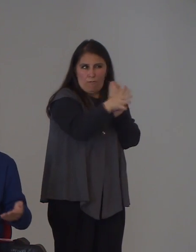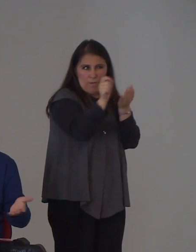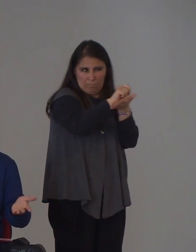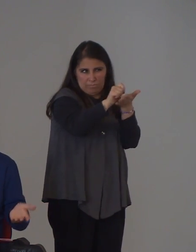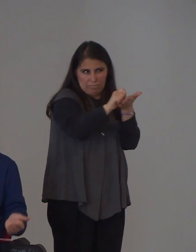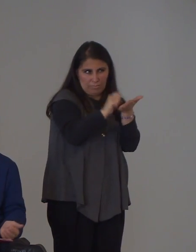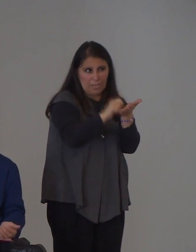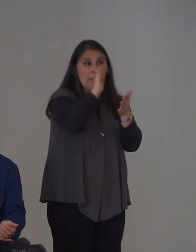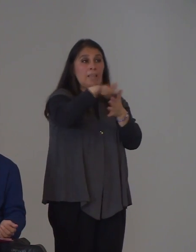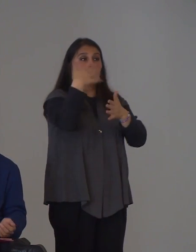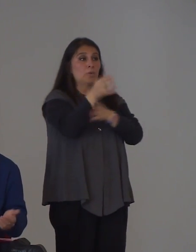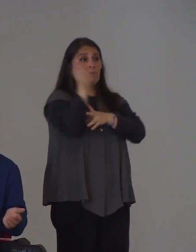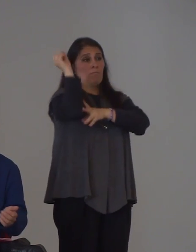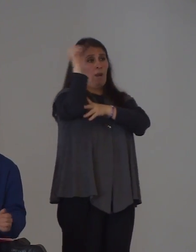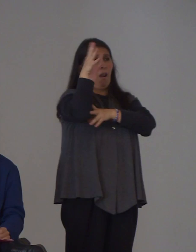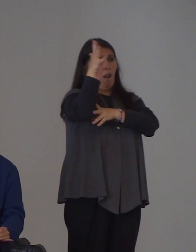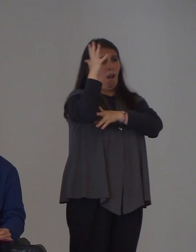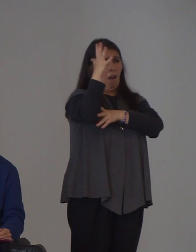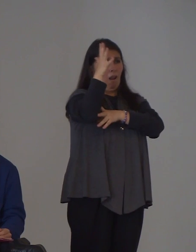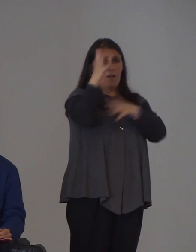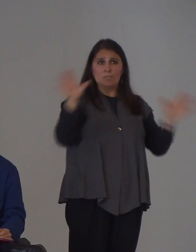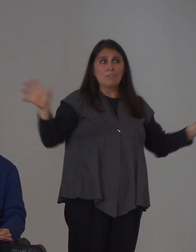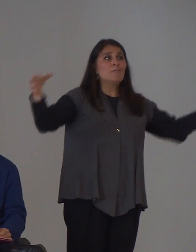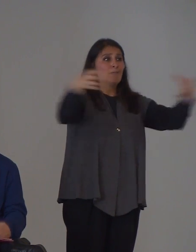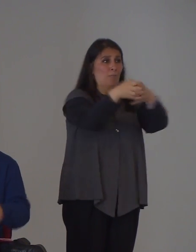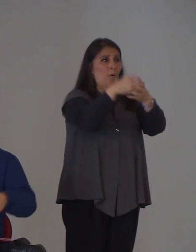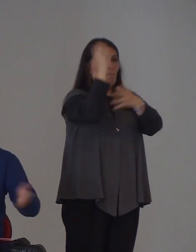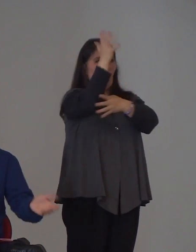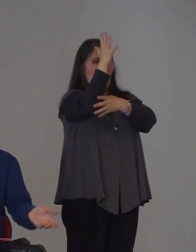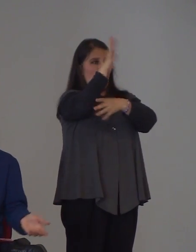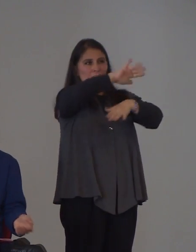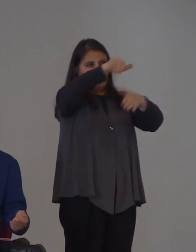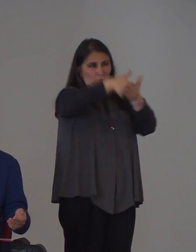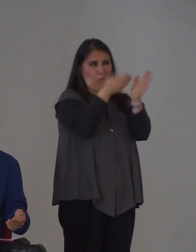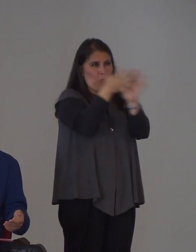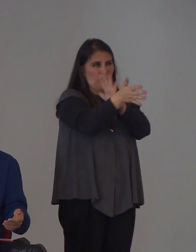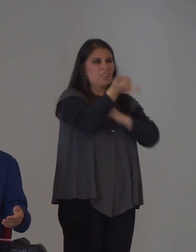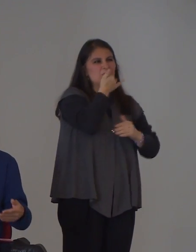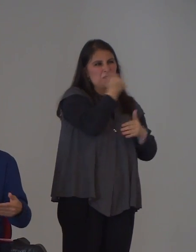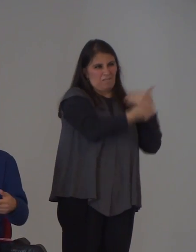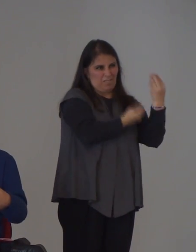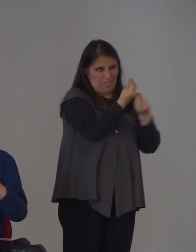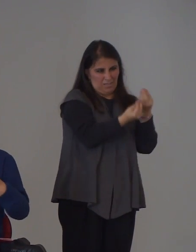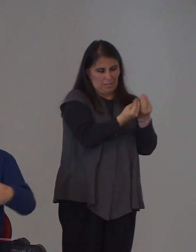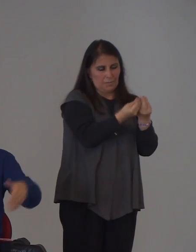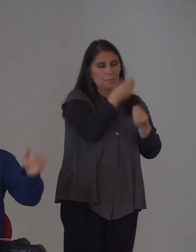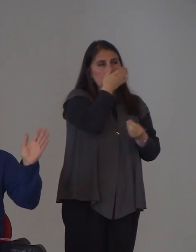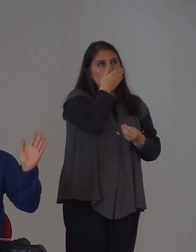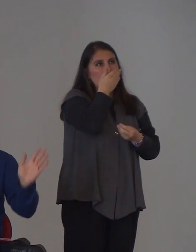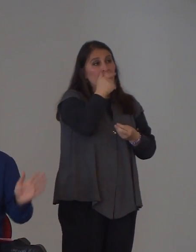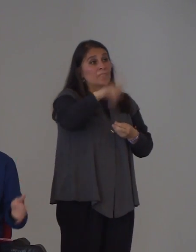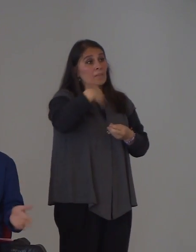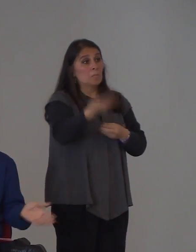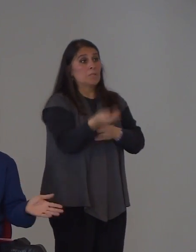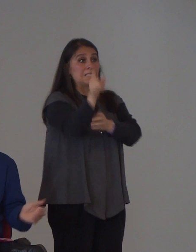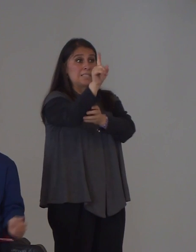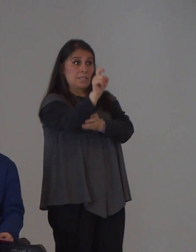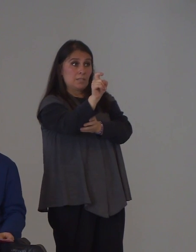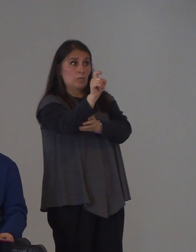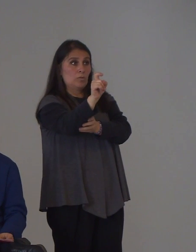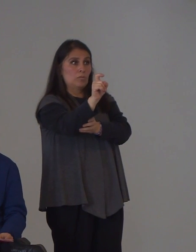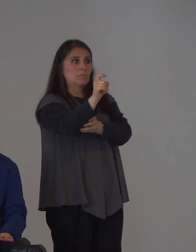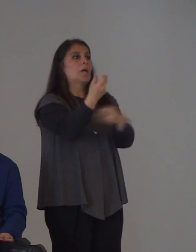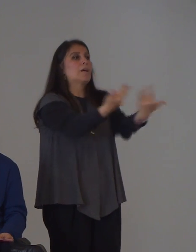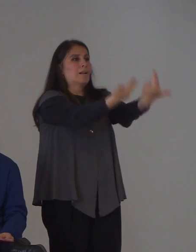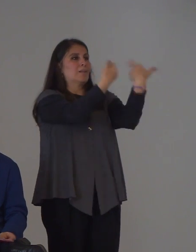este, dentro de la propia, del propio instituto de formación. Y el último taller de práctica, el sexto, bueno, consiste en hacerse cargo del grupo